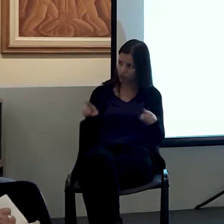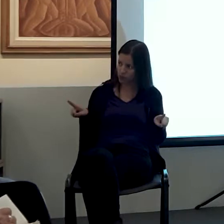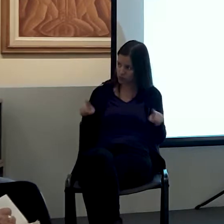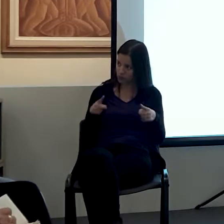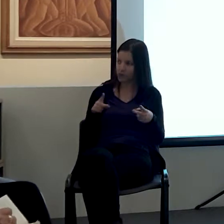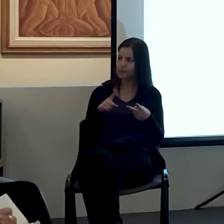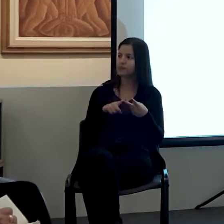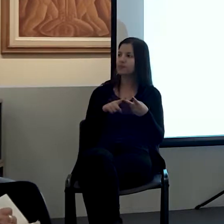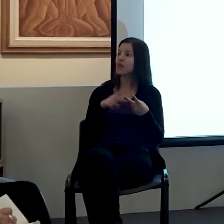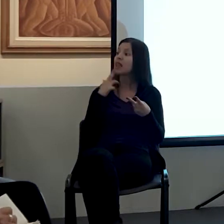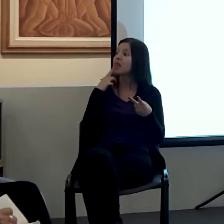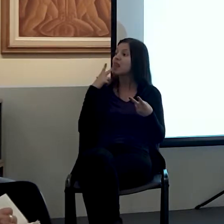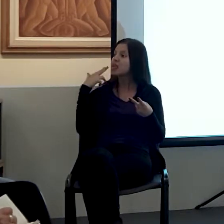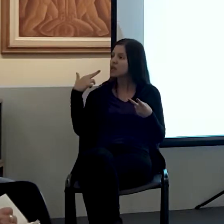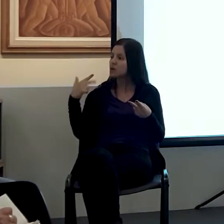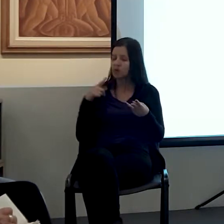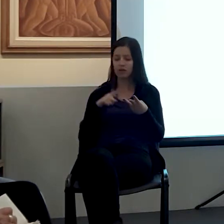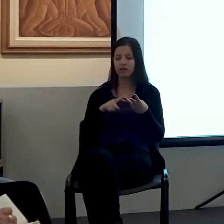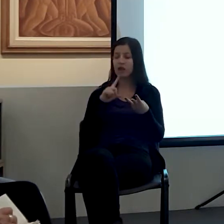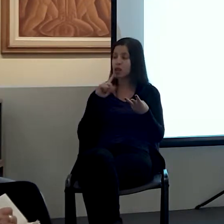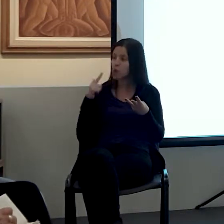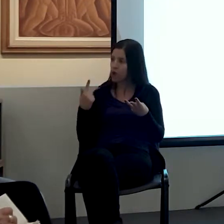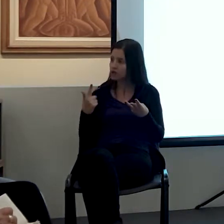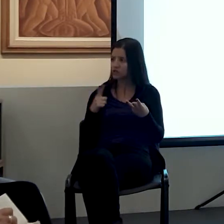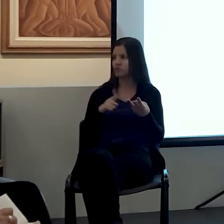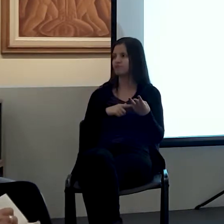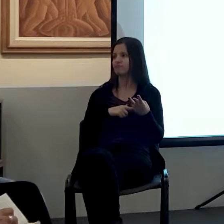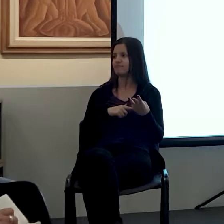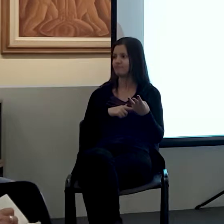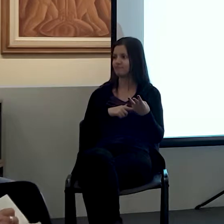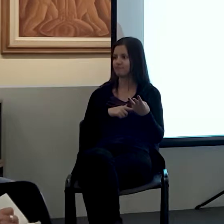A língua, a linguagem.